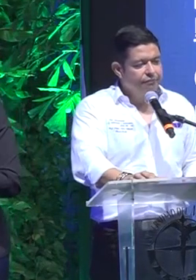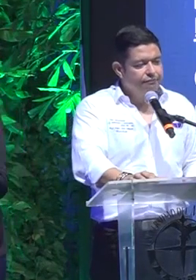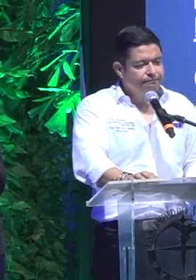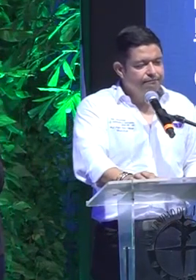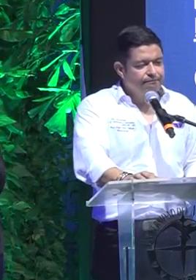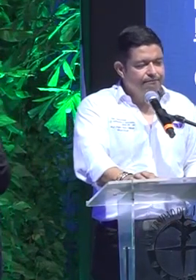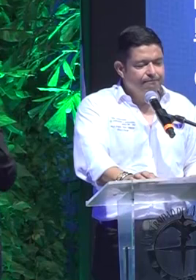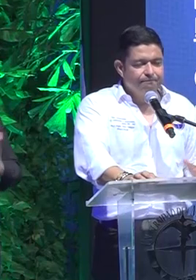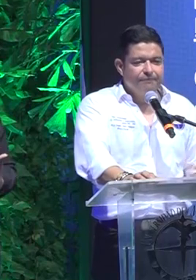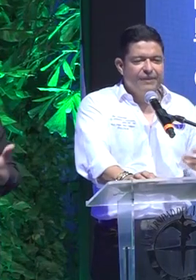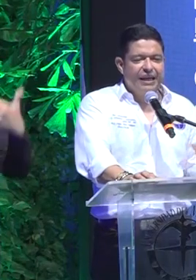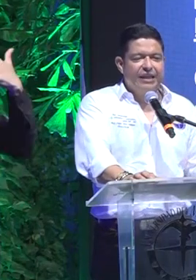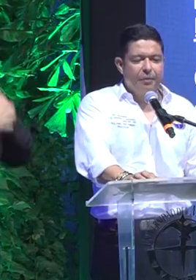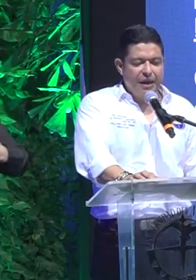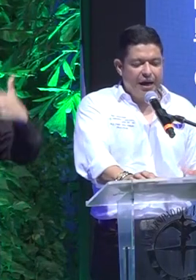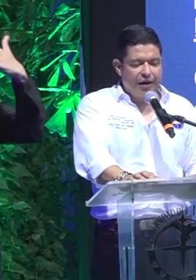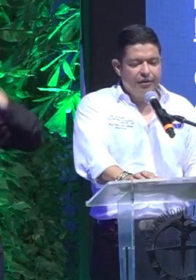para